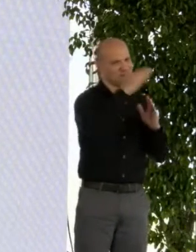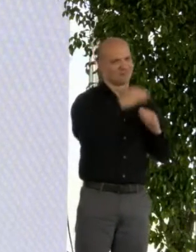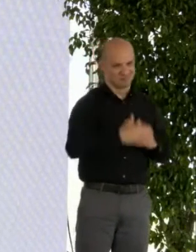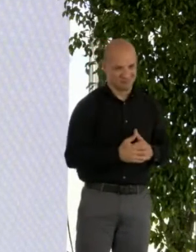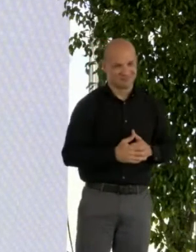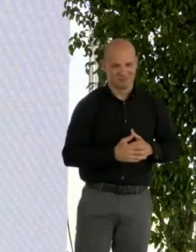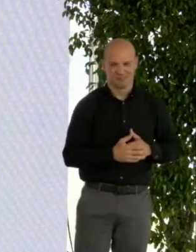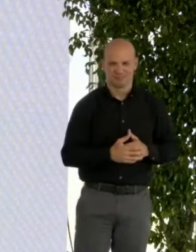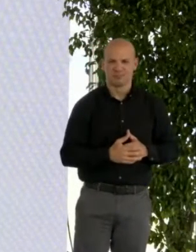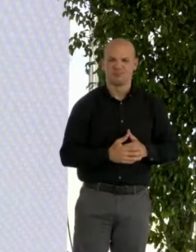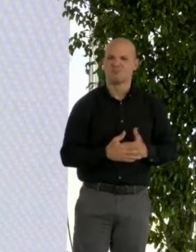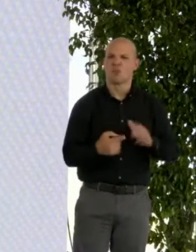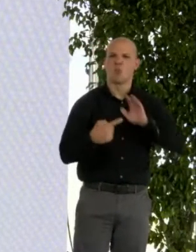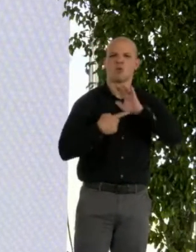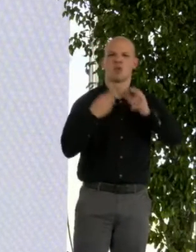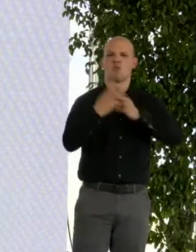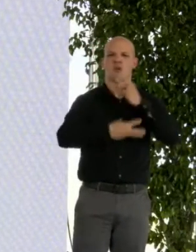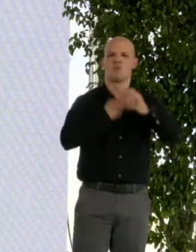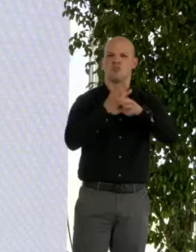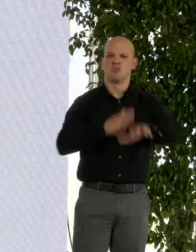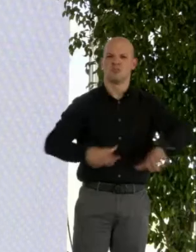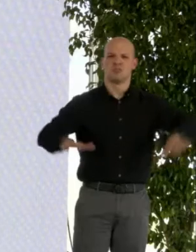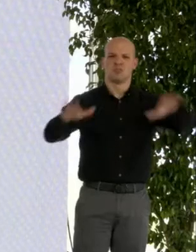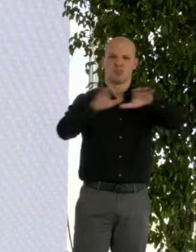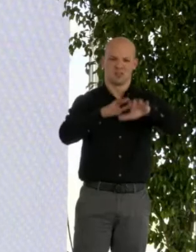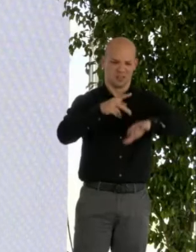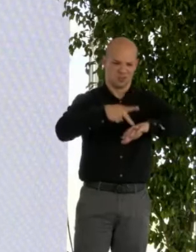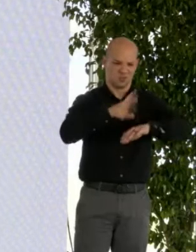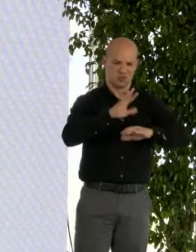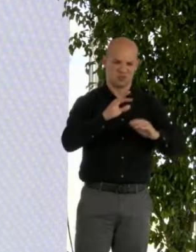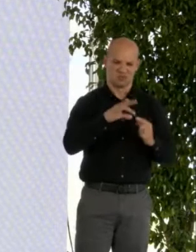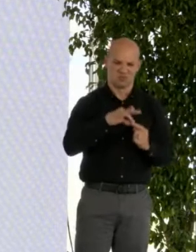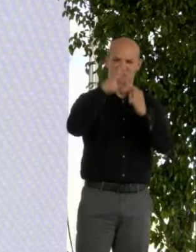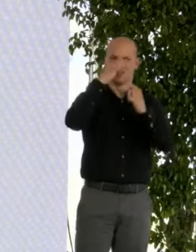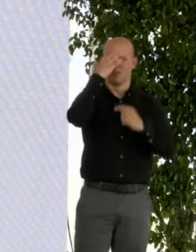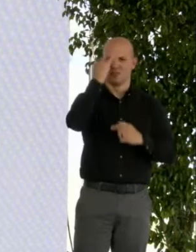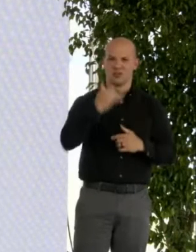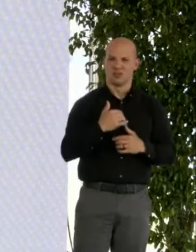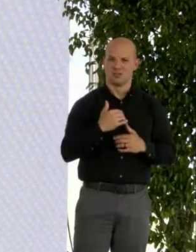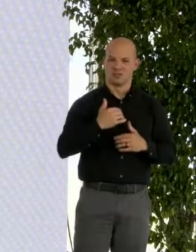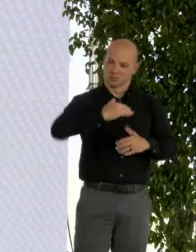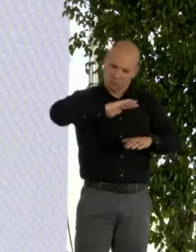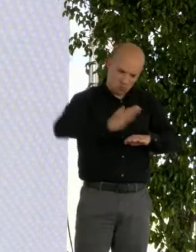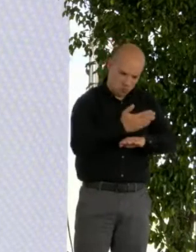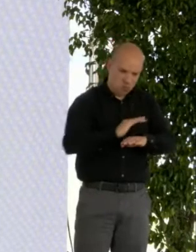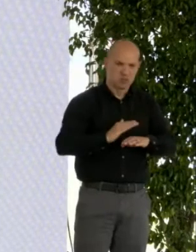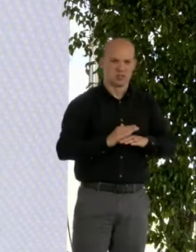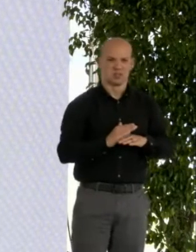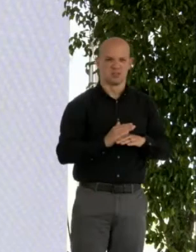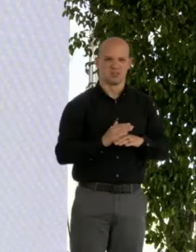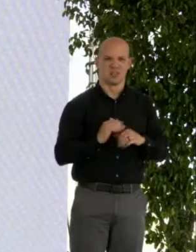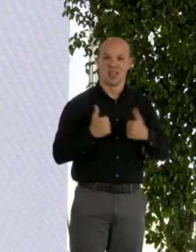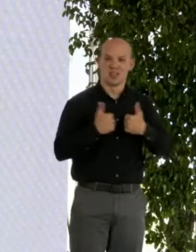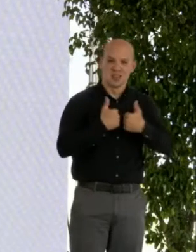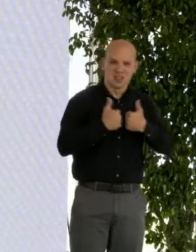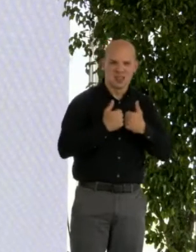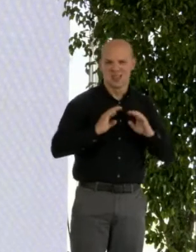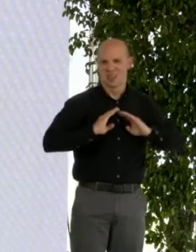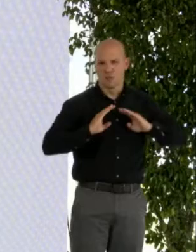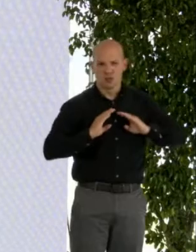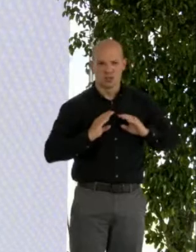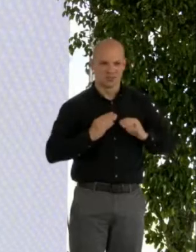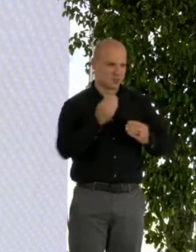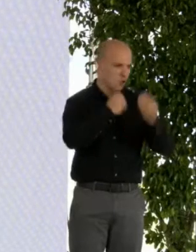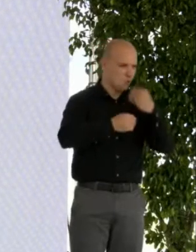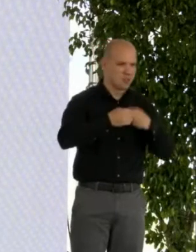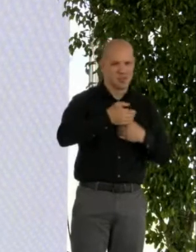demostrarle al mundo entero lo que nos hace brillar. Nuestra música, nuestro deporte, nuestra comida, nuestra